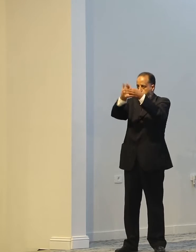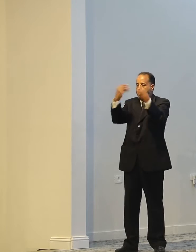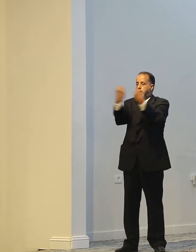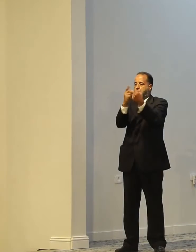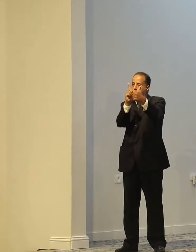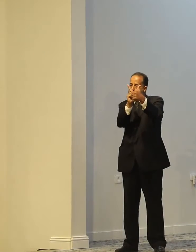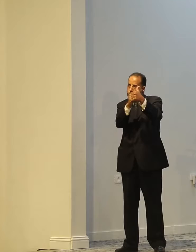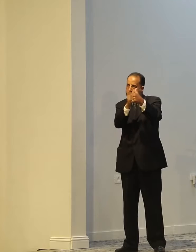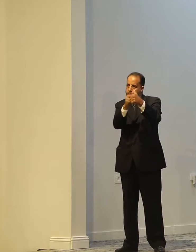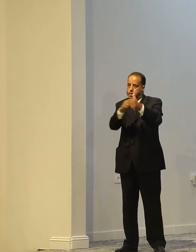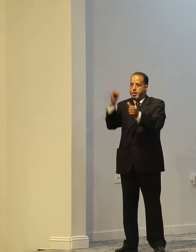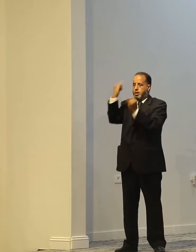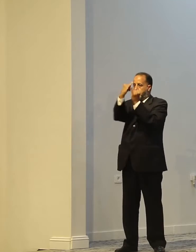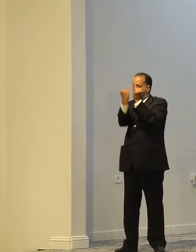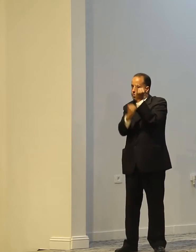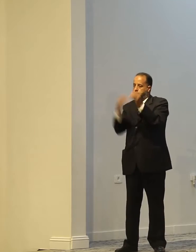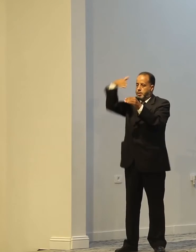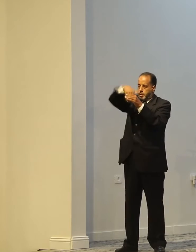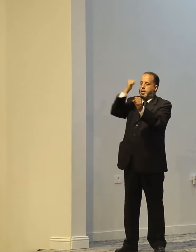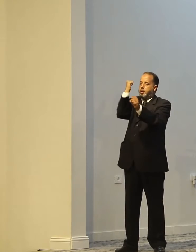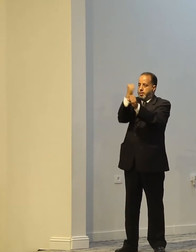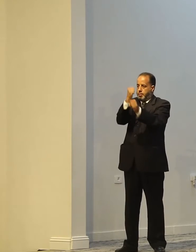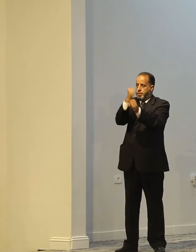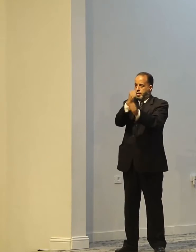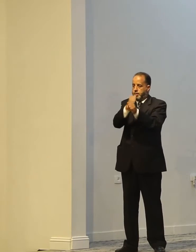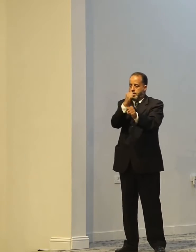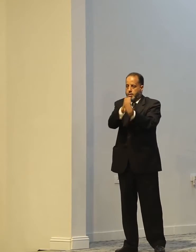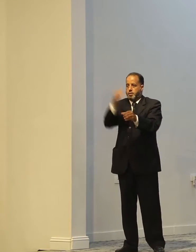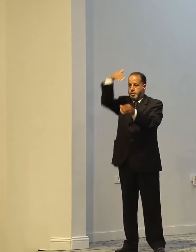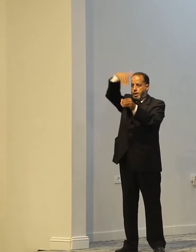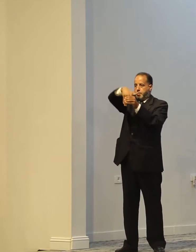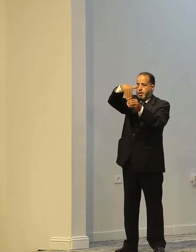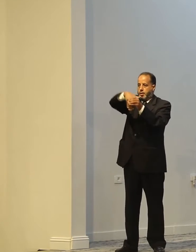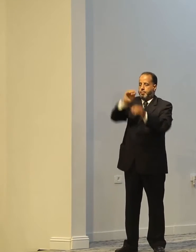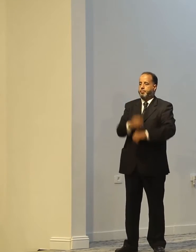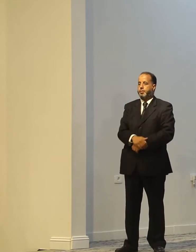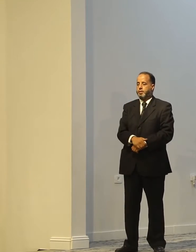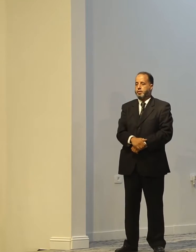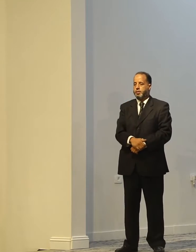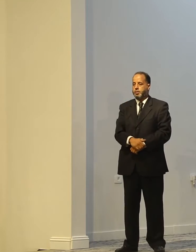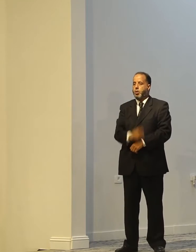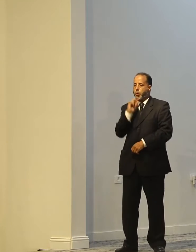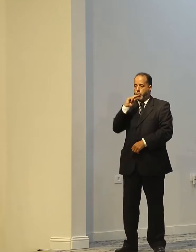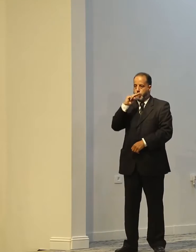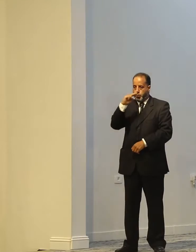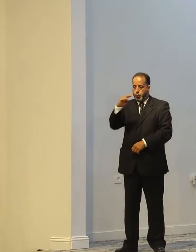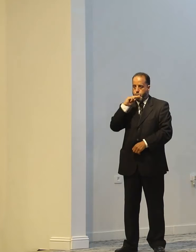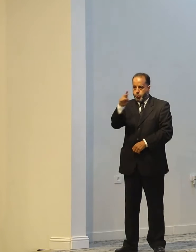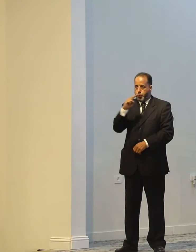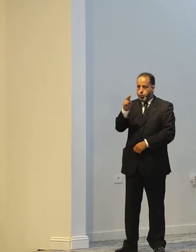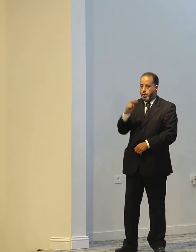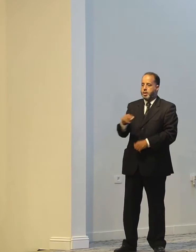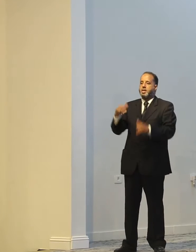التنفيذي الأول للمفوضية في تنفيذها للعمليات الانتخابية. لقد كان